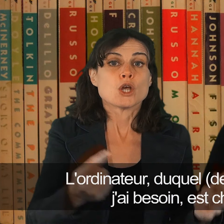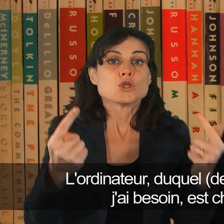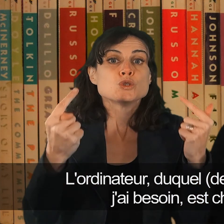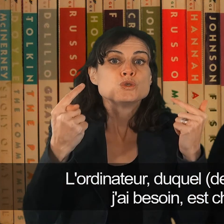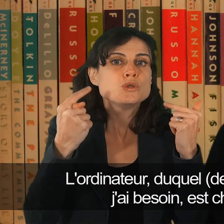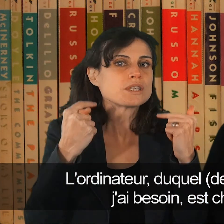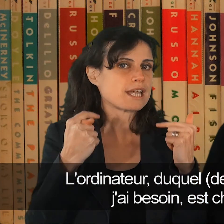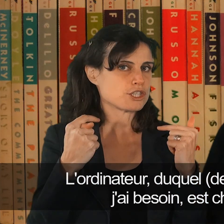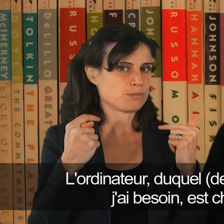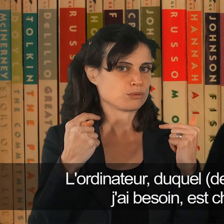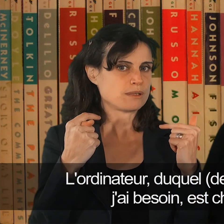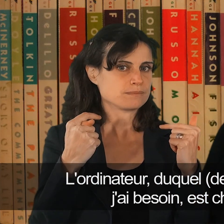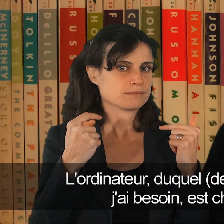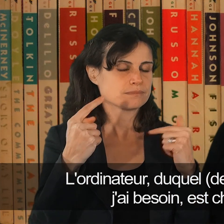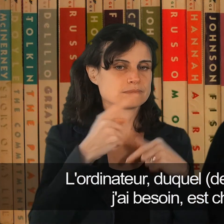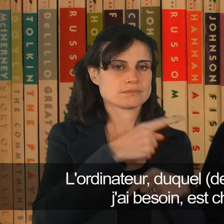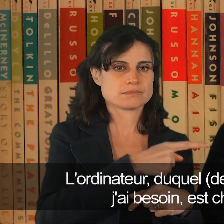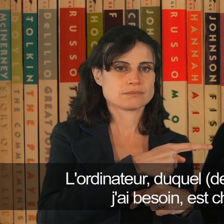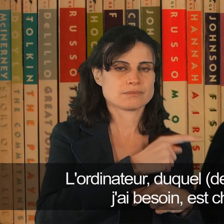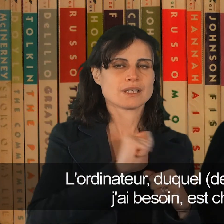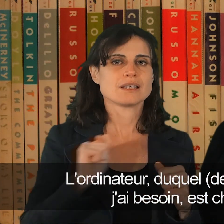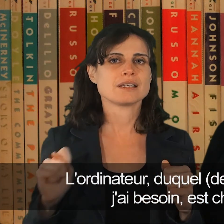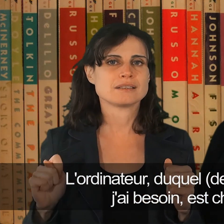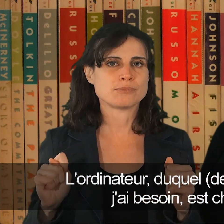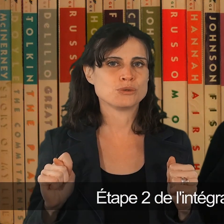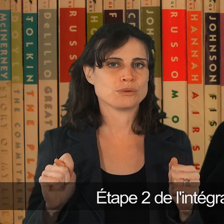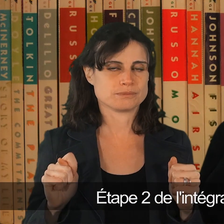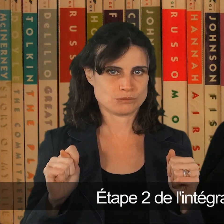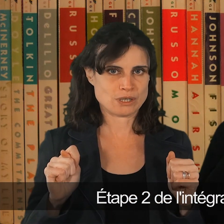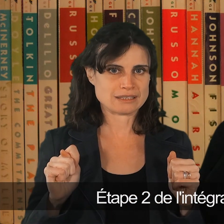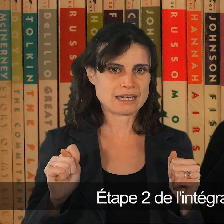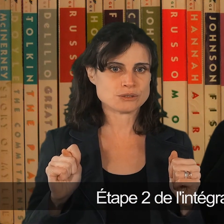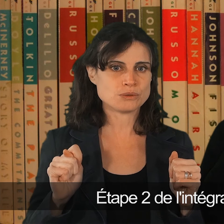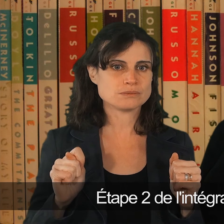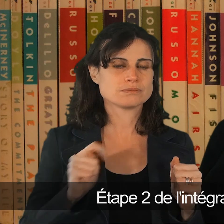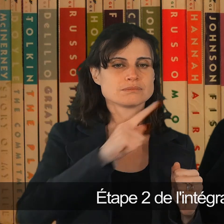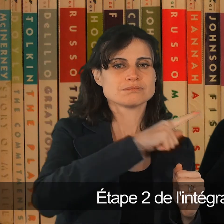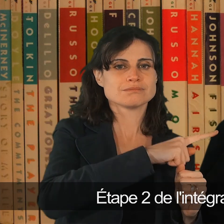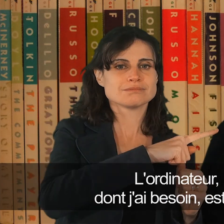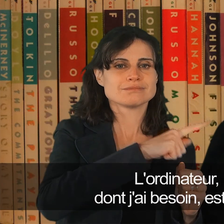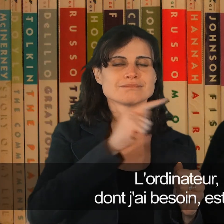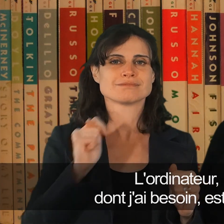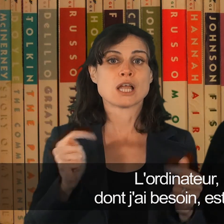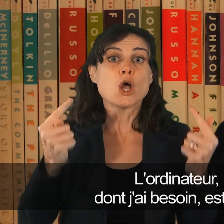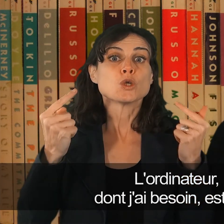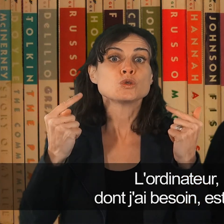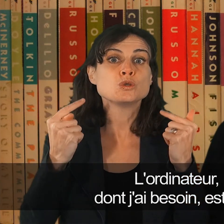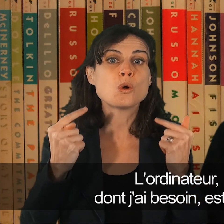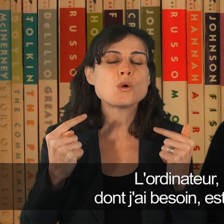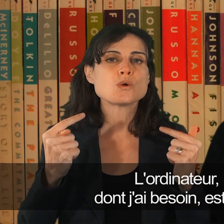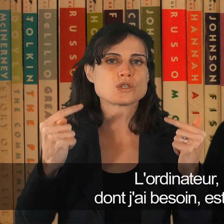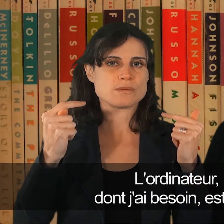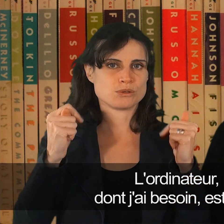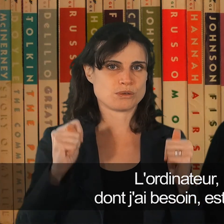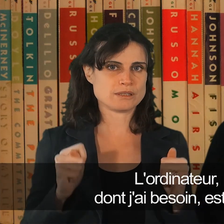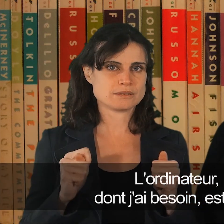L'ordinateur duquel j'ai besoin est cher. Étape 2 de l'intégration. L'ordinateur